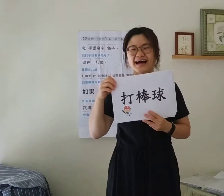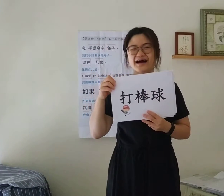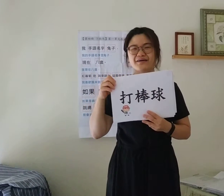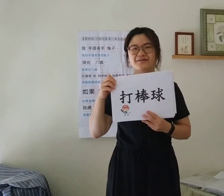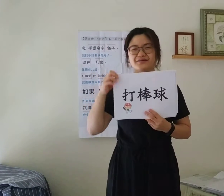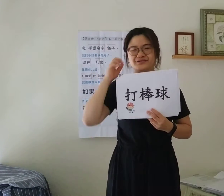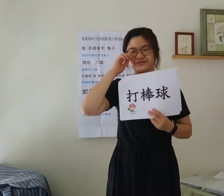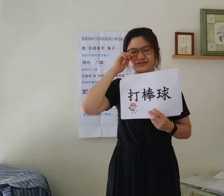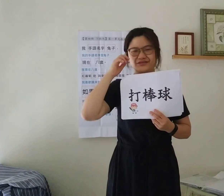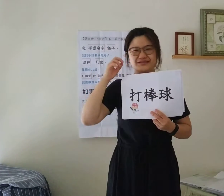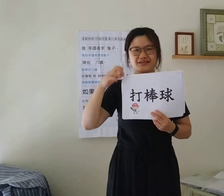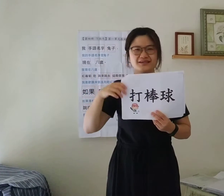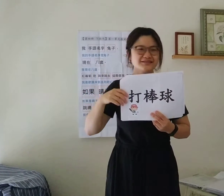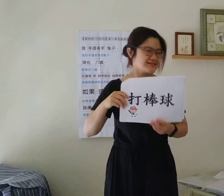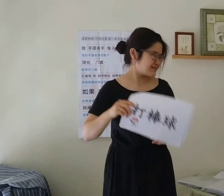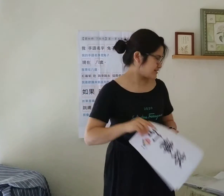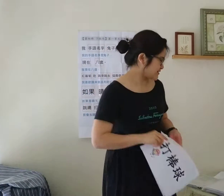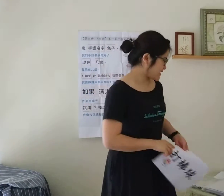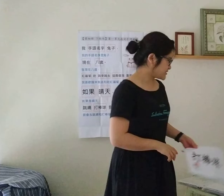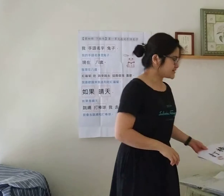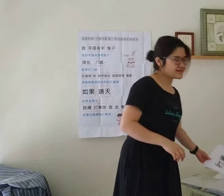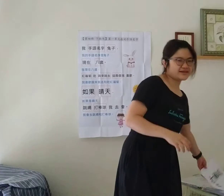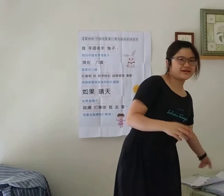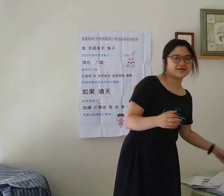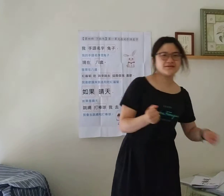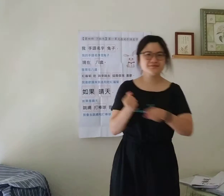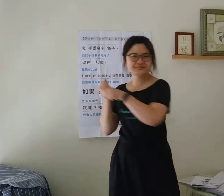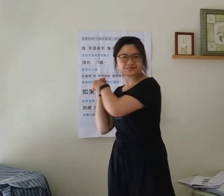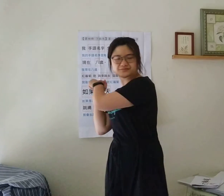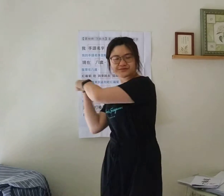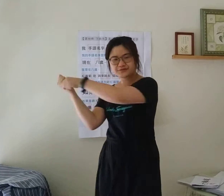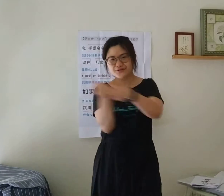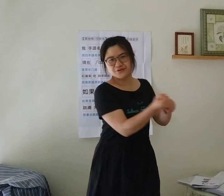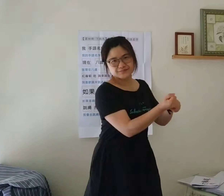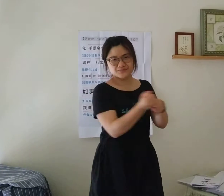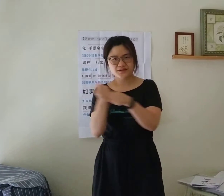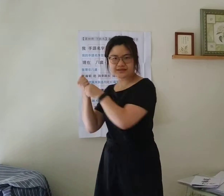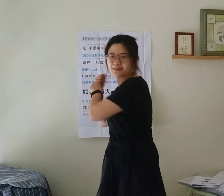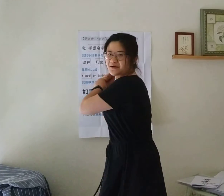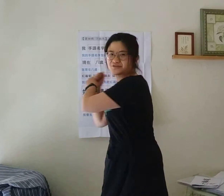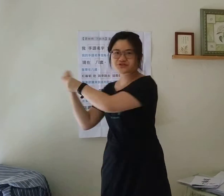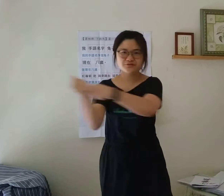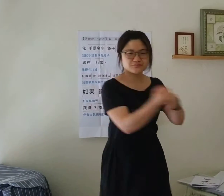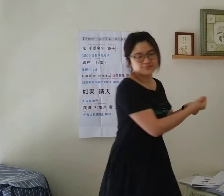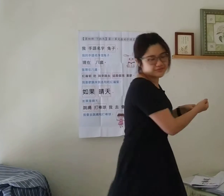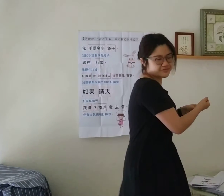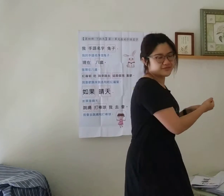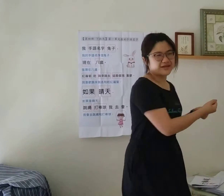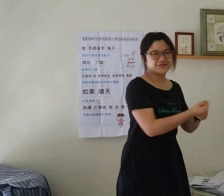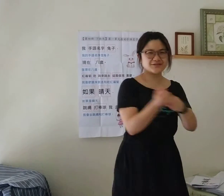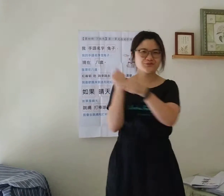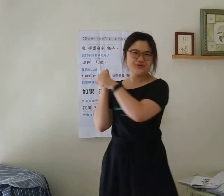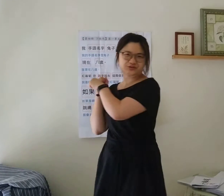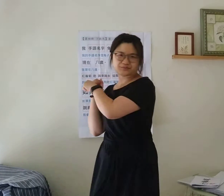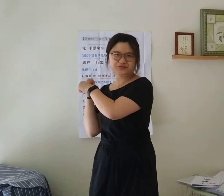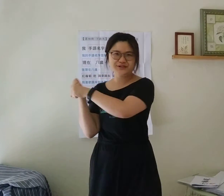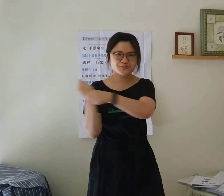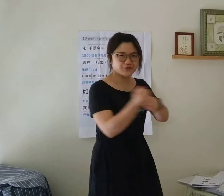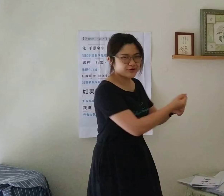好，吕宗琛是这样子，嘿，嘿，打棒球。老师说我有点不像，因为老师